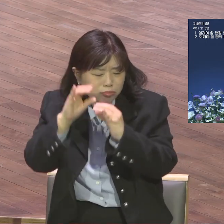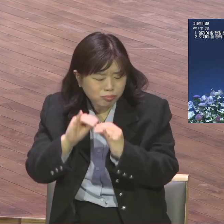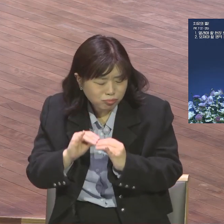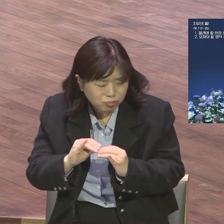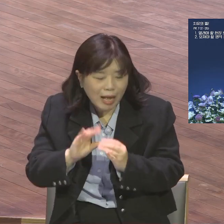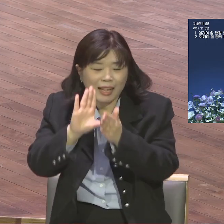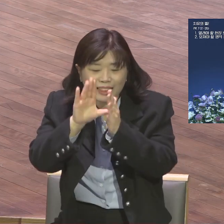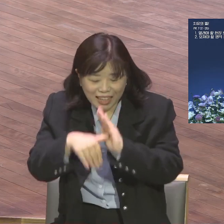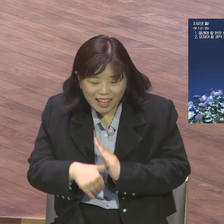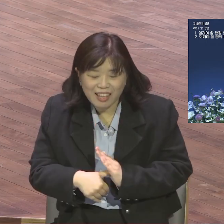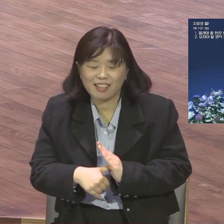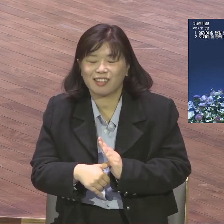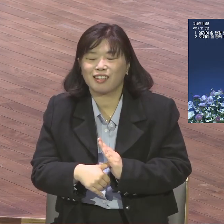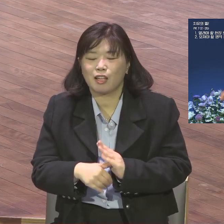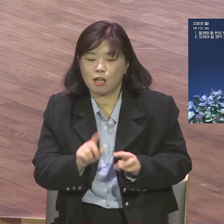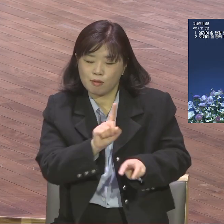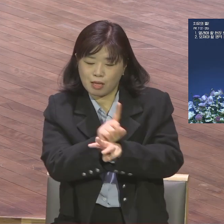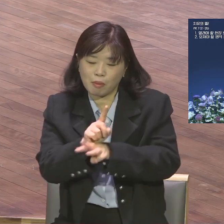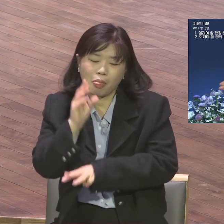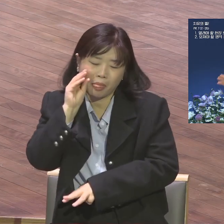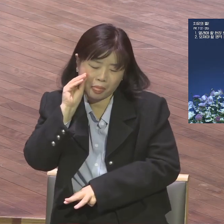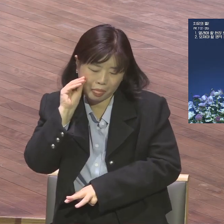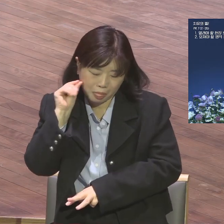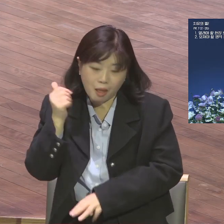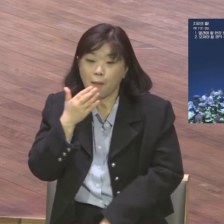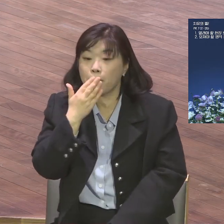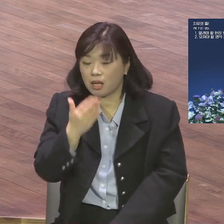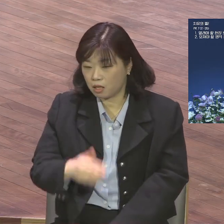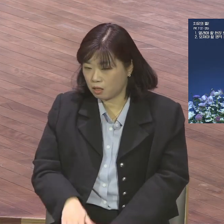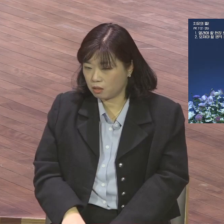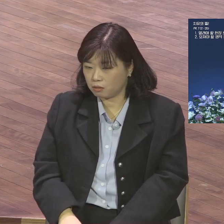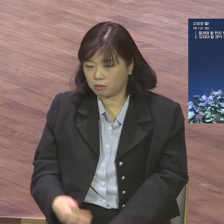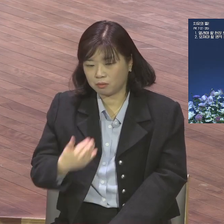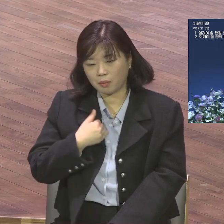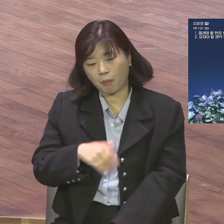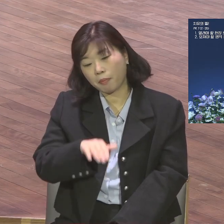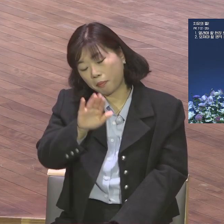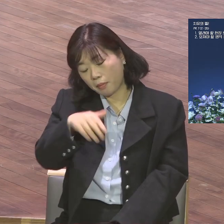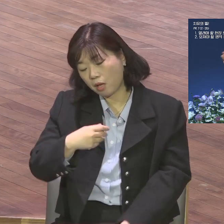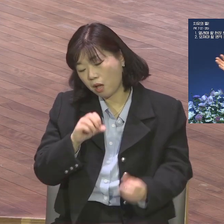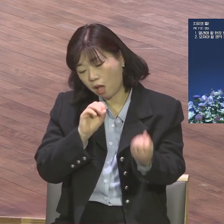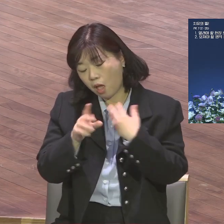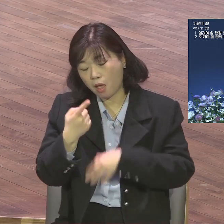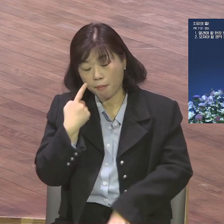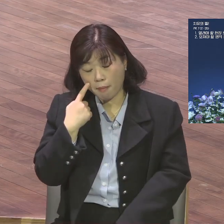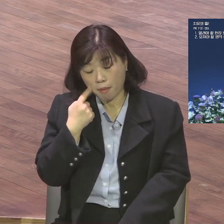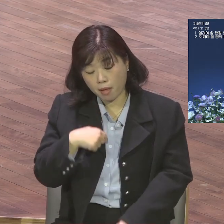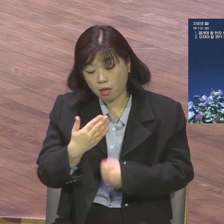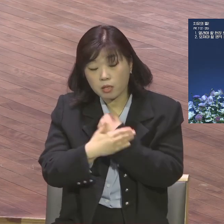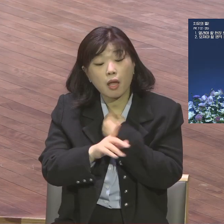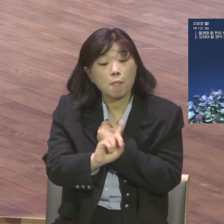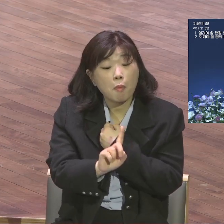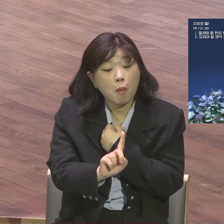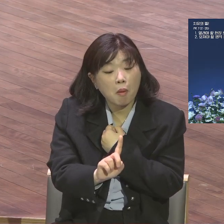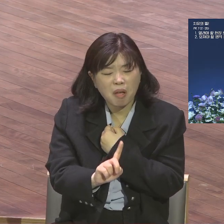설교하듯이, 자기는 뭐 완벽한처럼 다락방하듯이 아무 소용